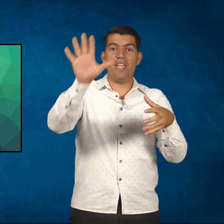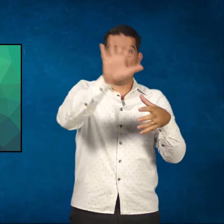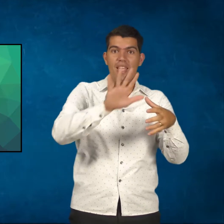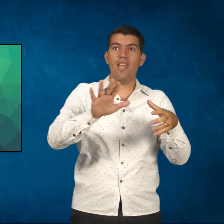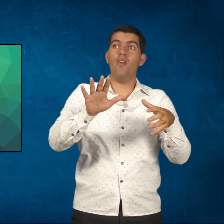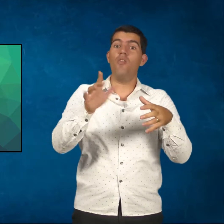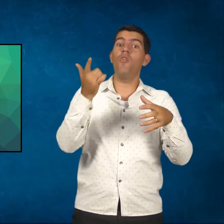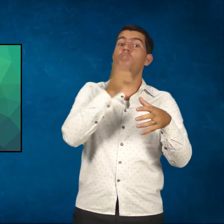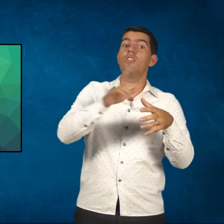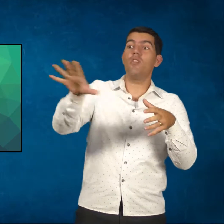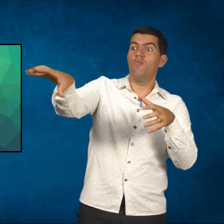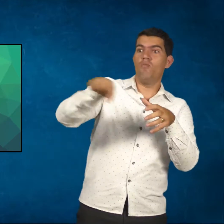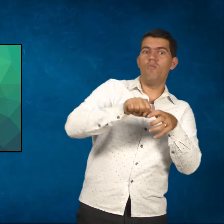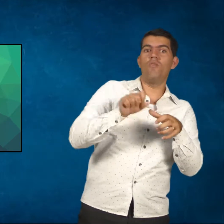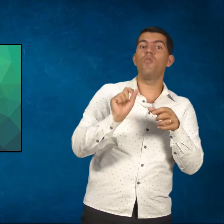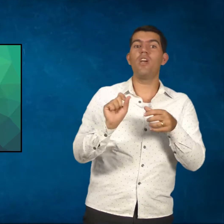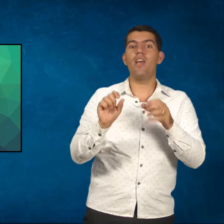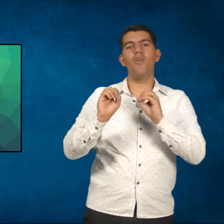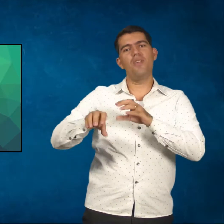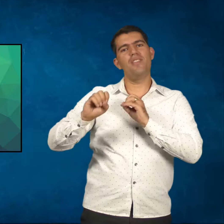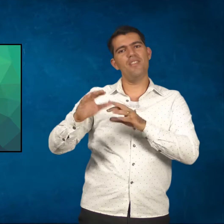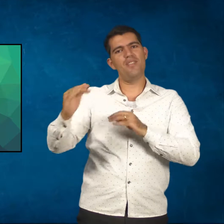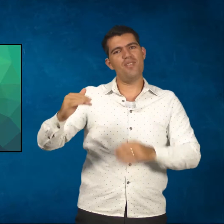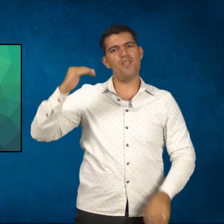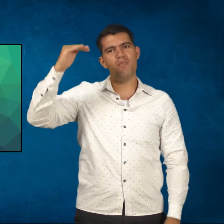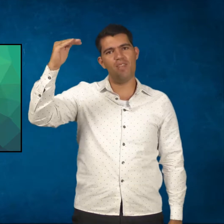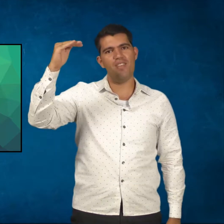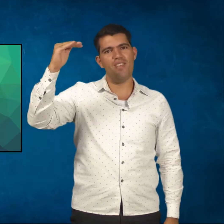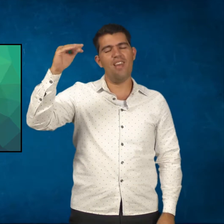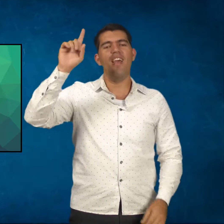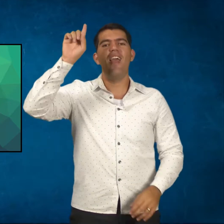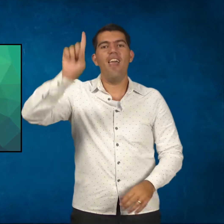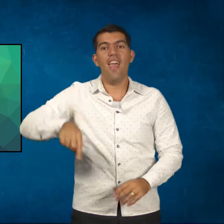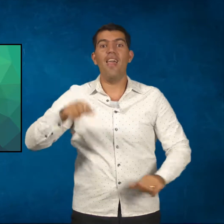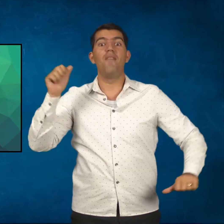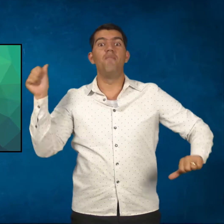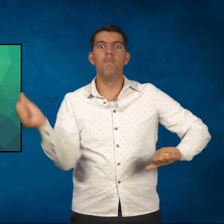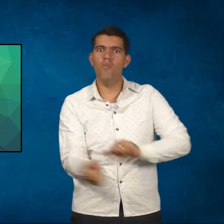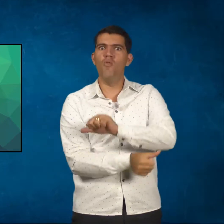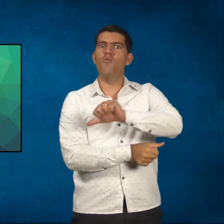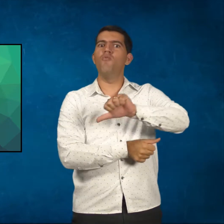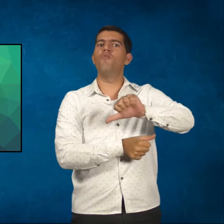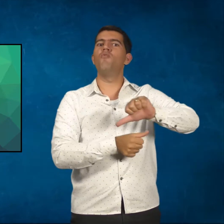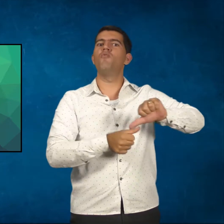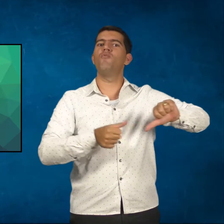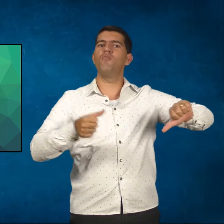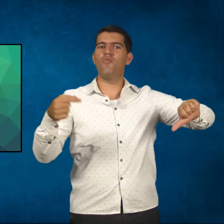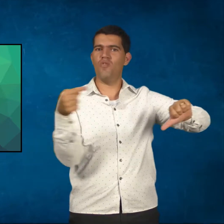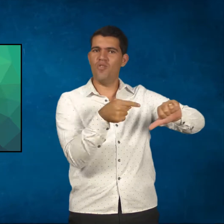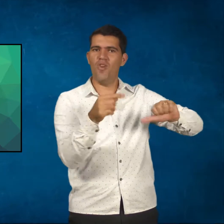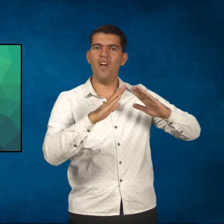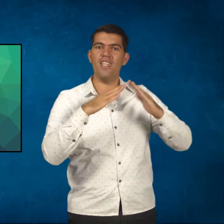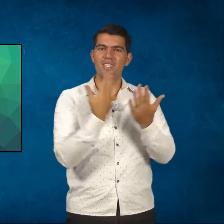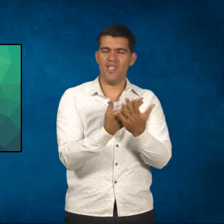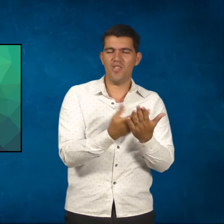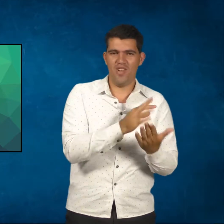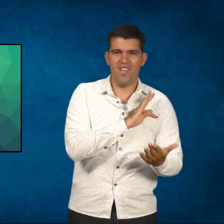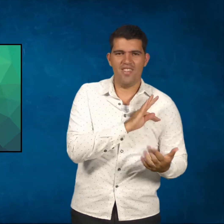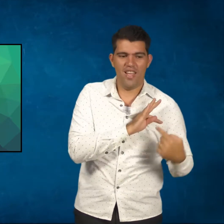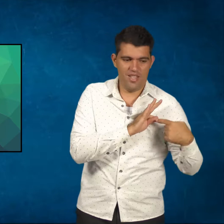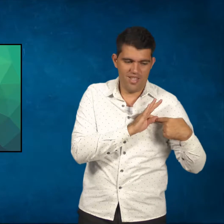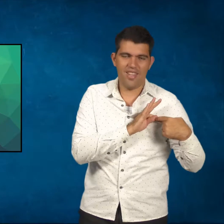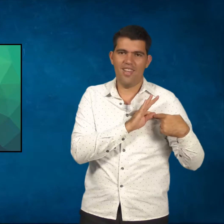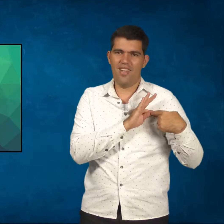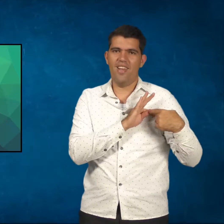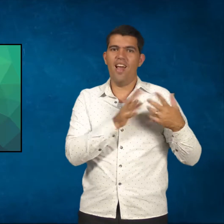ensino superior, principalmente por meio da transformação que ocorreu das escolas técnicas